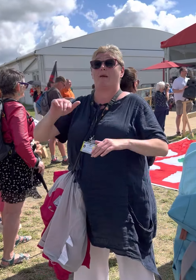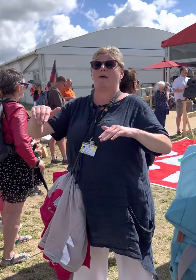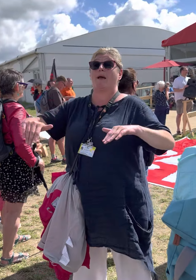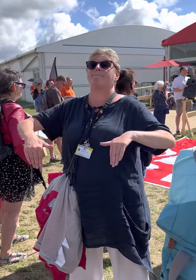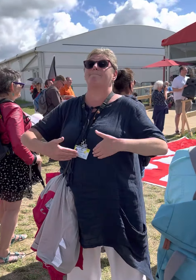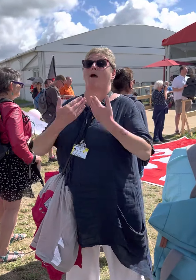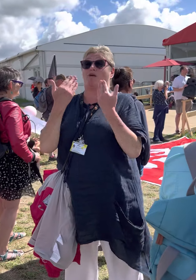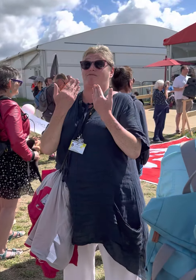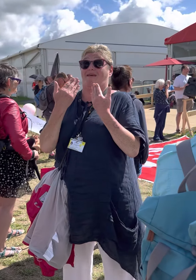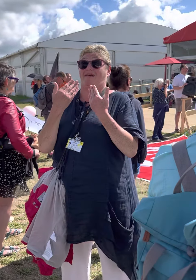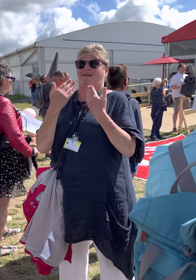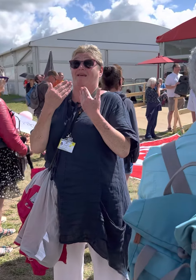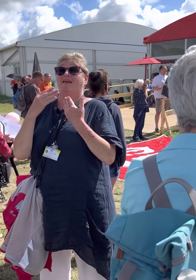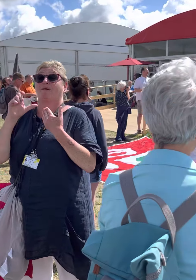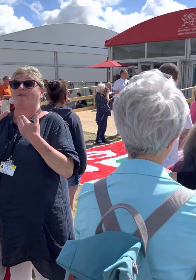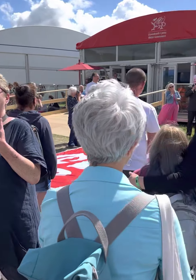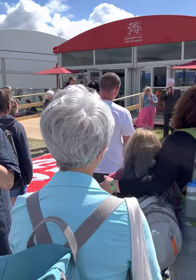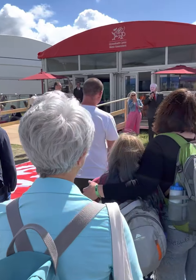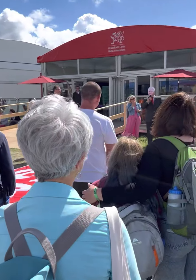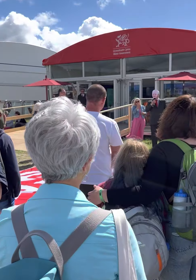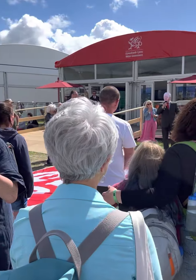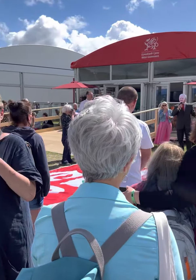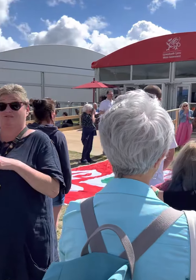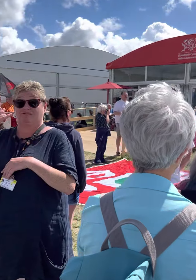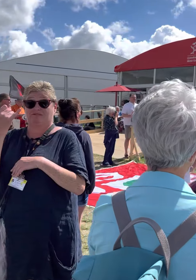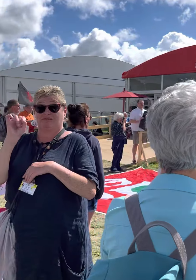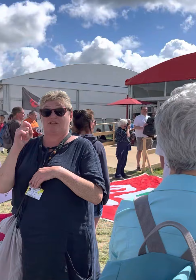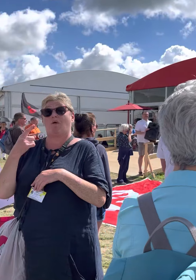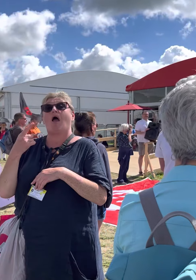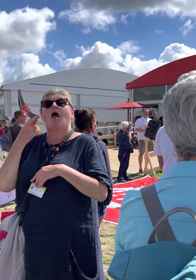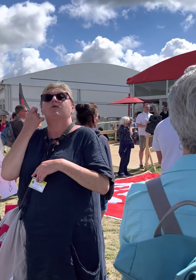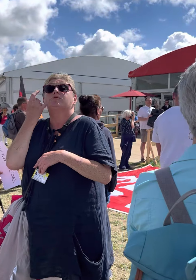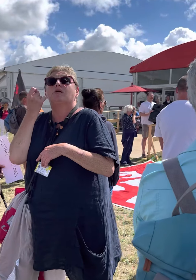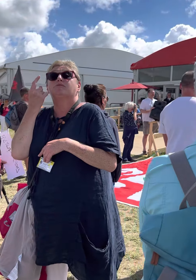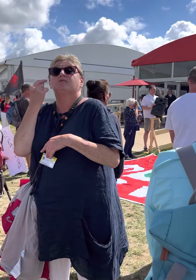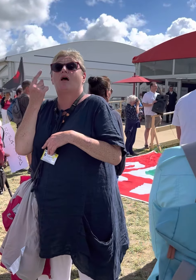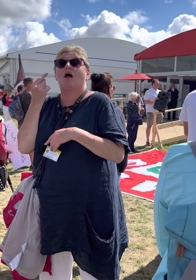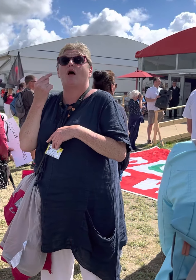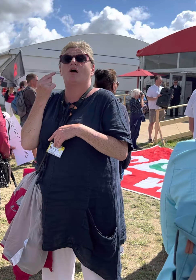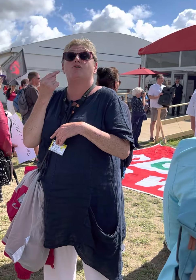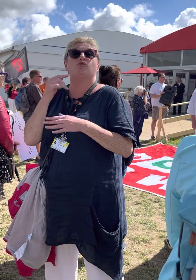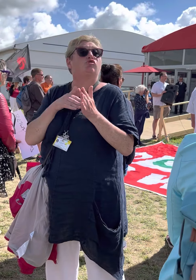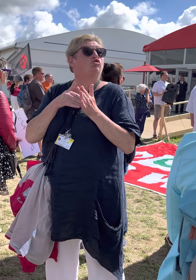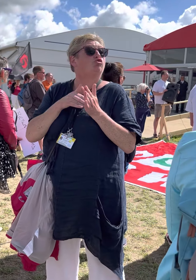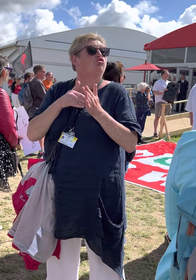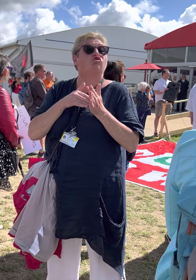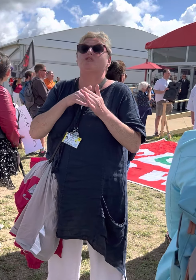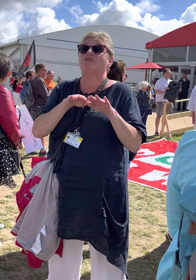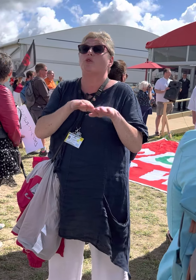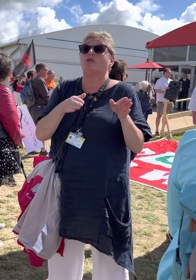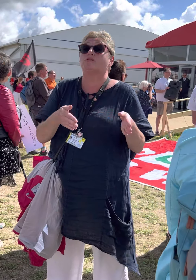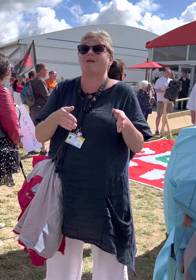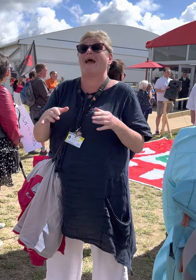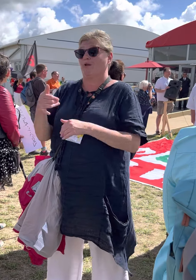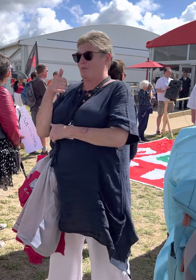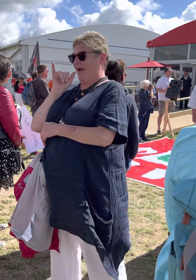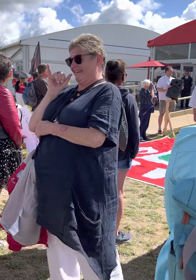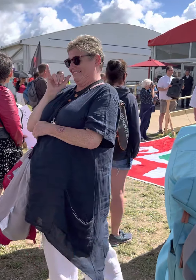Cymdeithas yn 60, dwi ar ddeall bod gyda nhw gaws ar y stondin. A